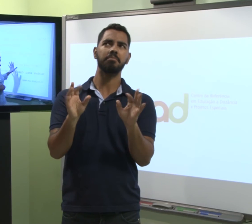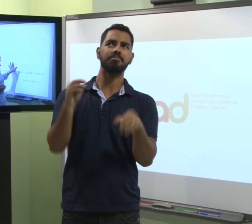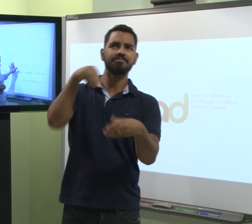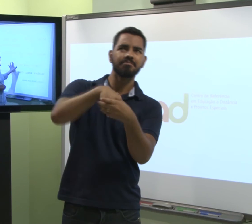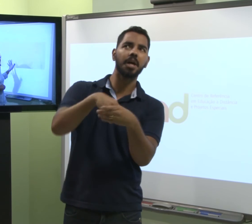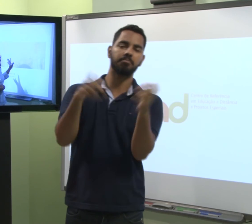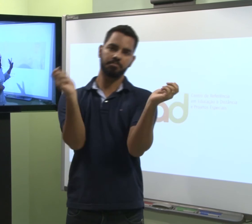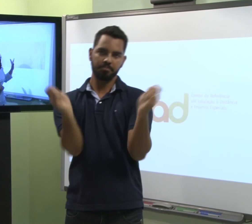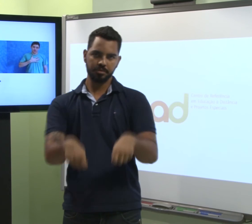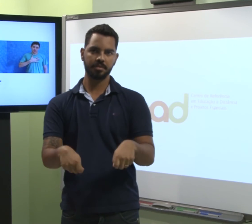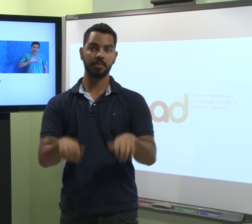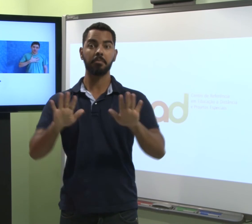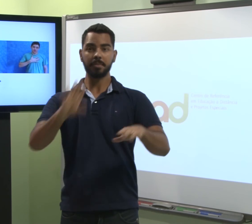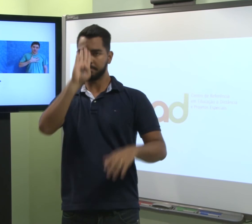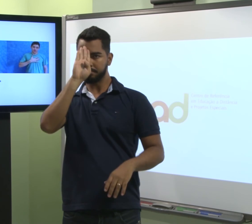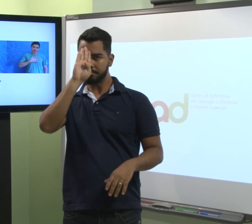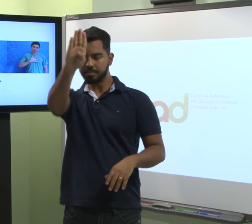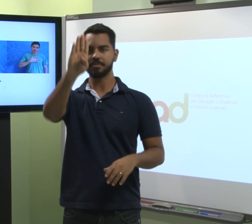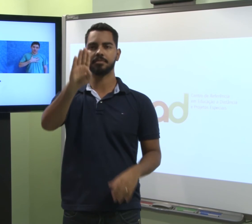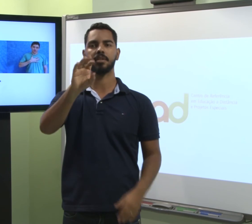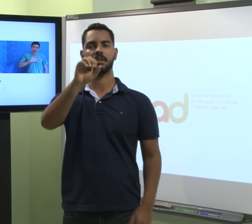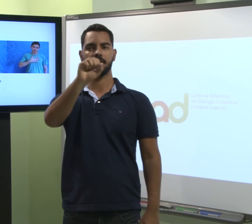Ok?